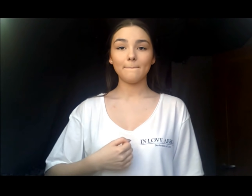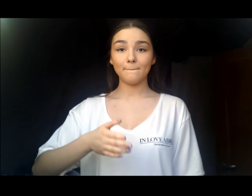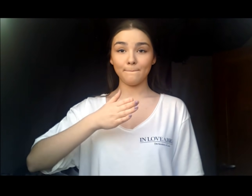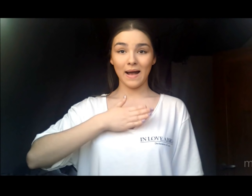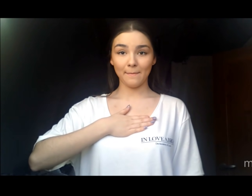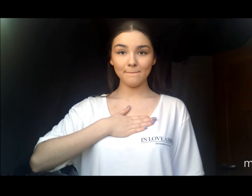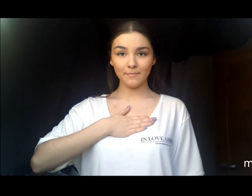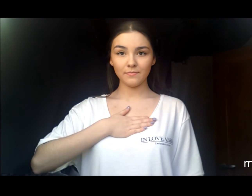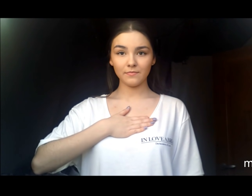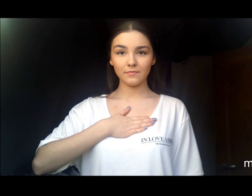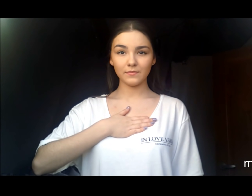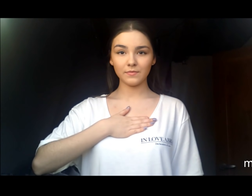Mam.